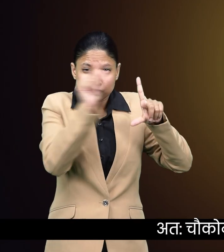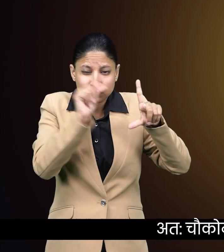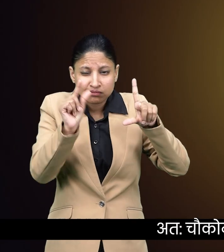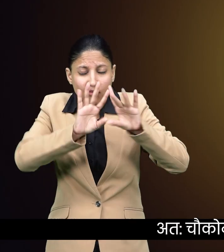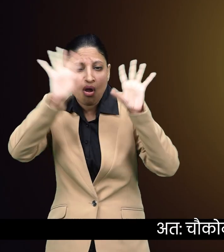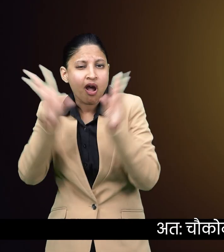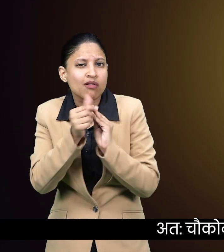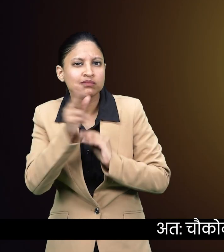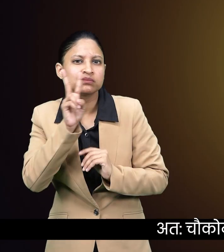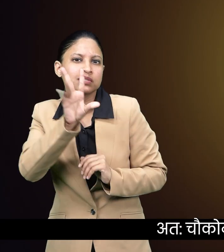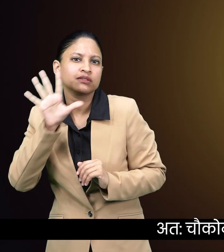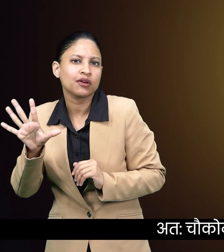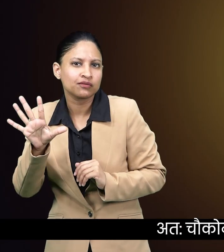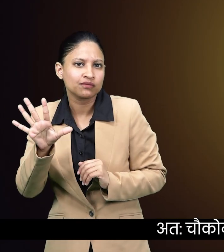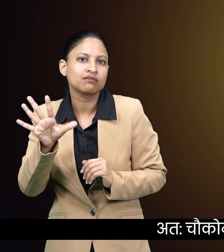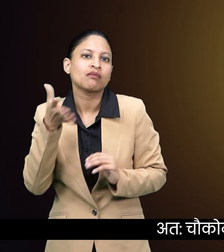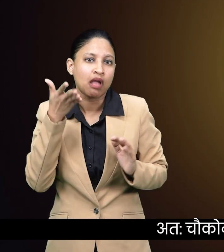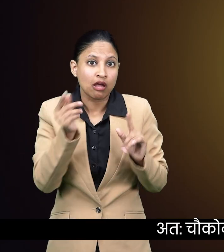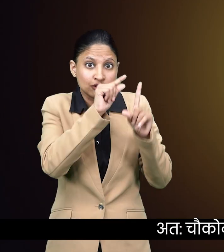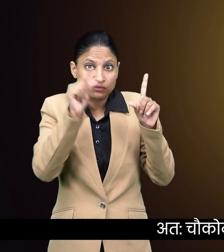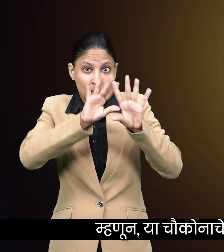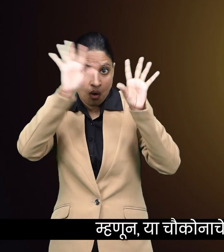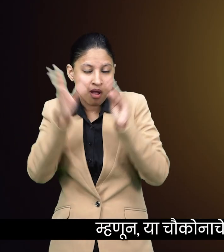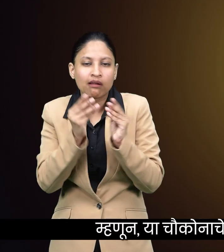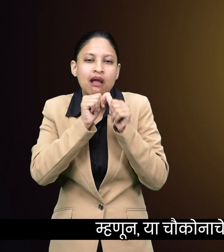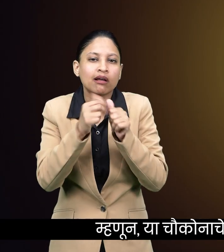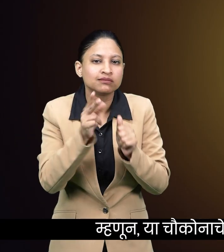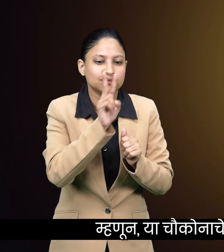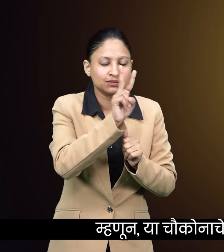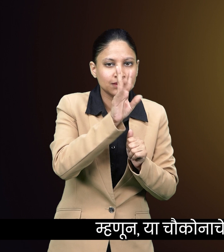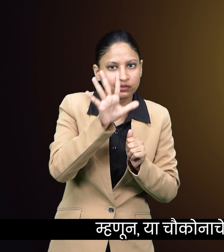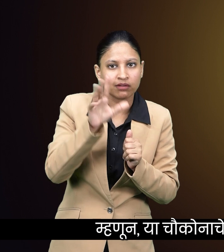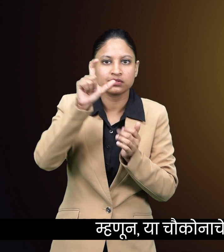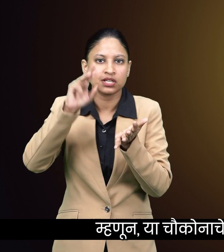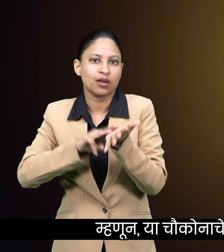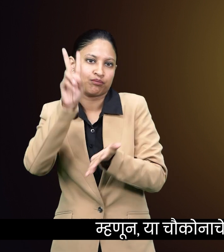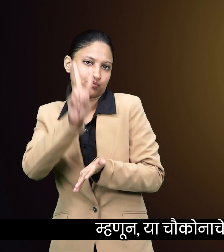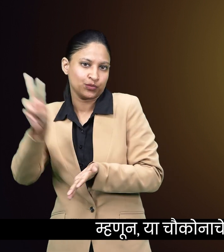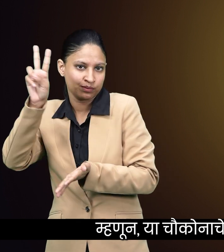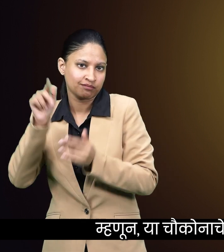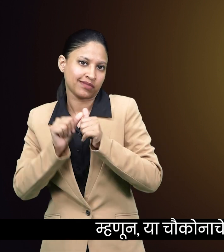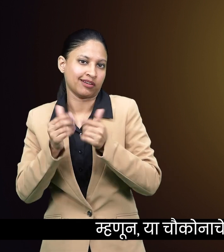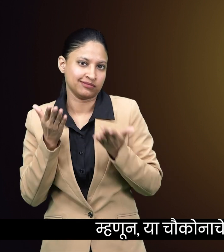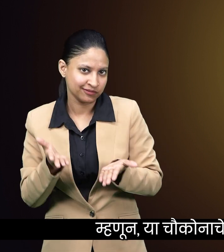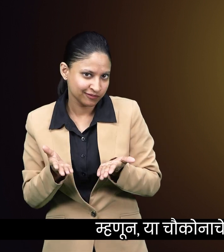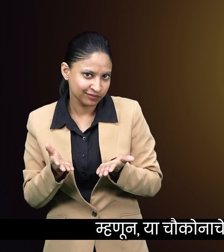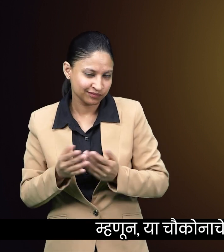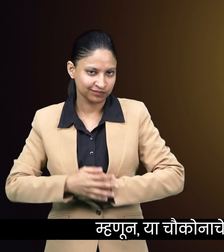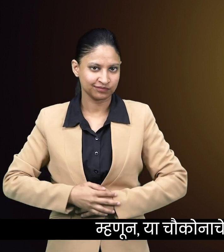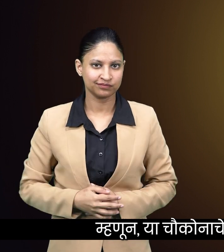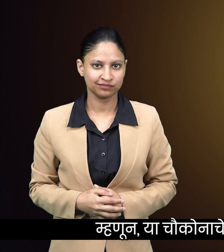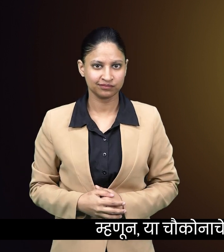अंततः चौकोनाच्या आत 25 लहान चौकोन आहेत. म्हणून या चौकोनाचे क्षेत्रफळ बरोबर 25